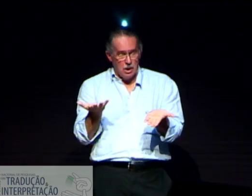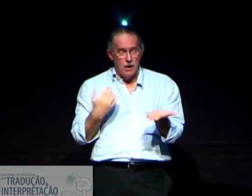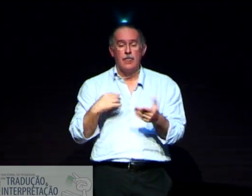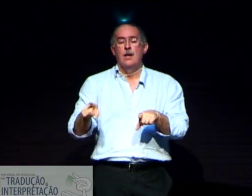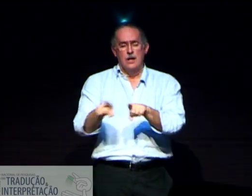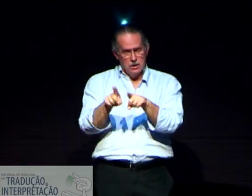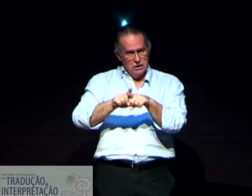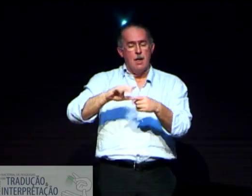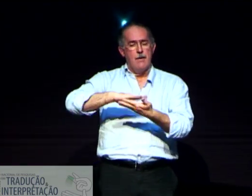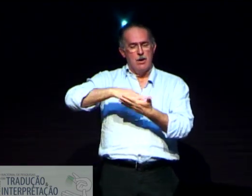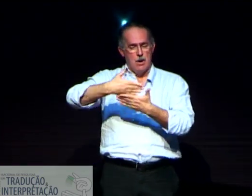gostamos mais.